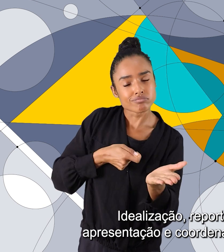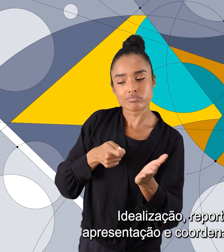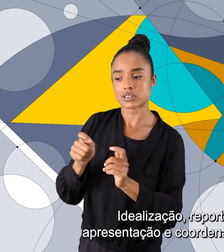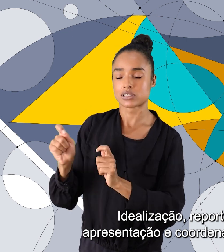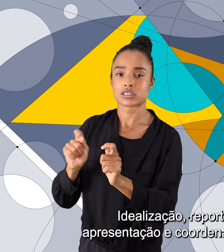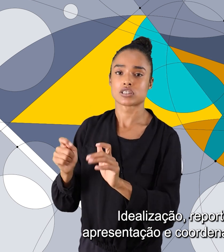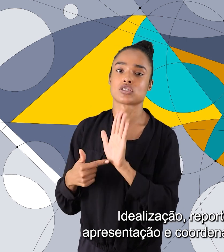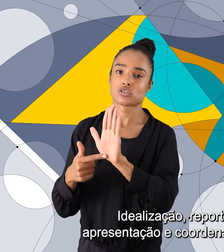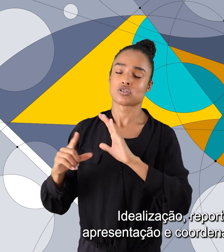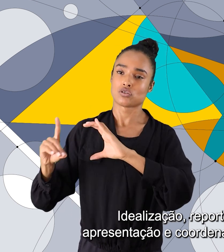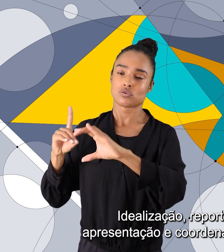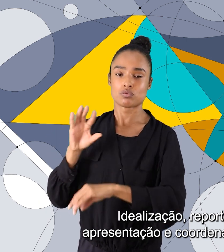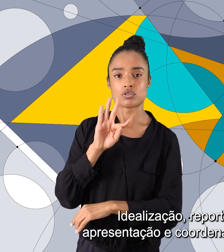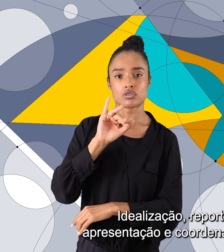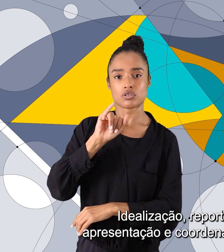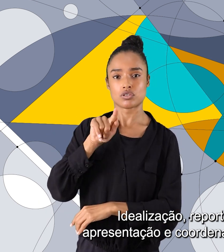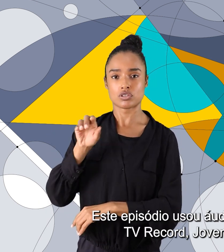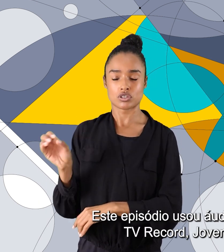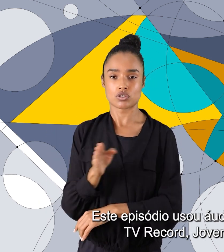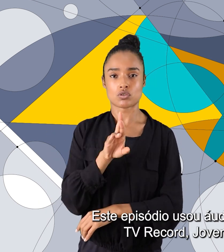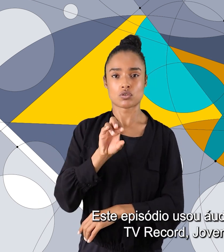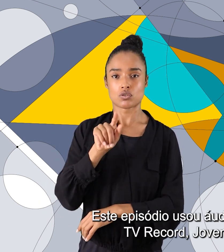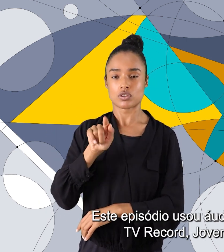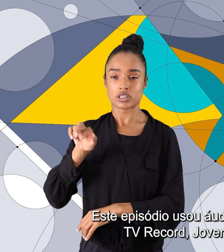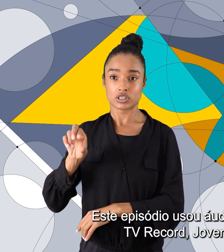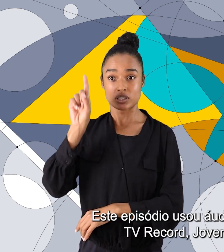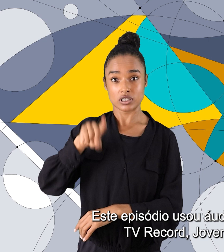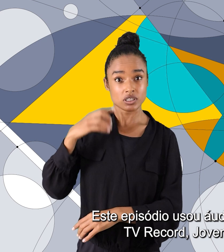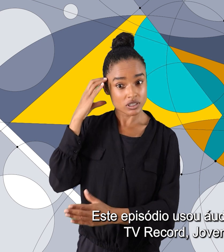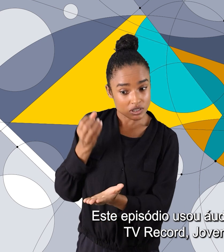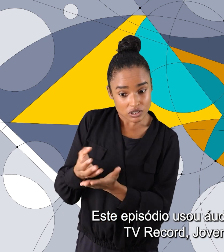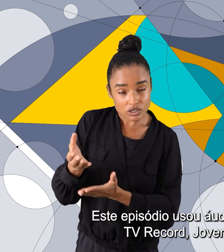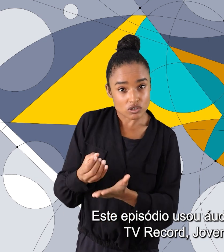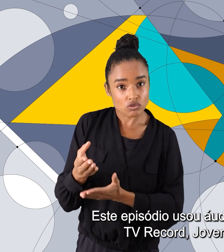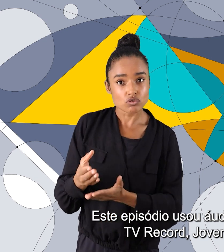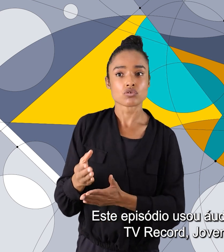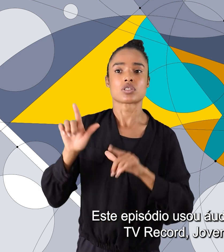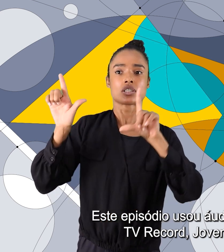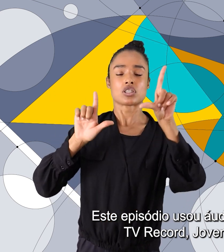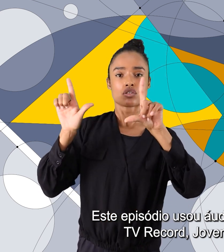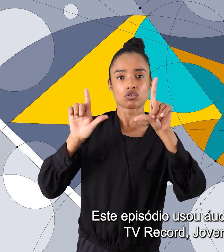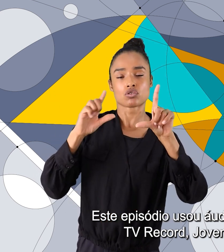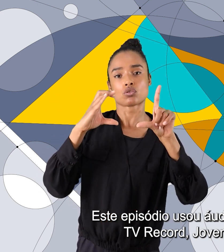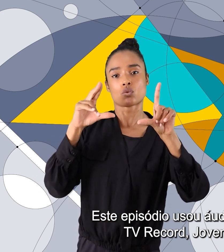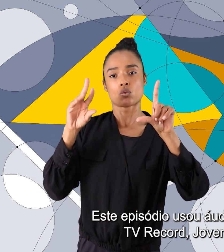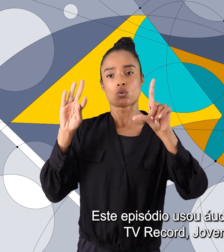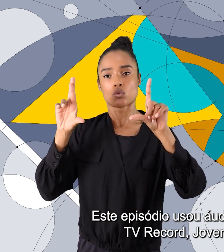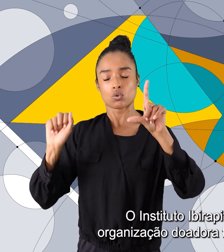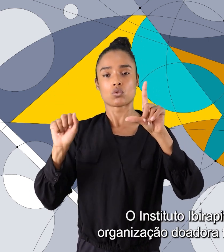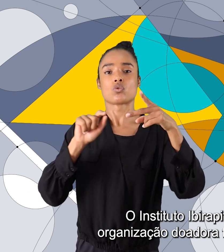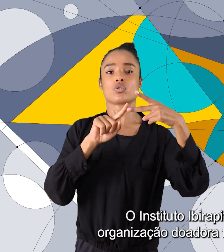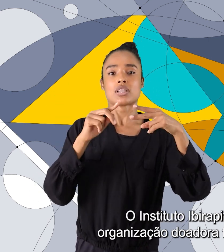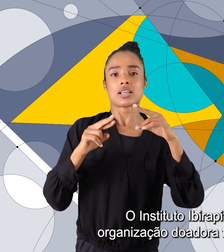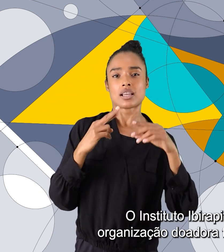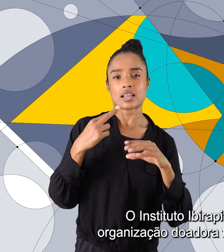apresentação e coordenação, Tiago Rogero. Este episódio usou áudios de TV Cultura, TV Record, Jovem Pan News.